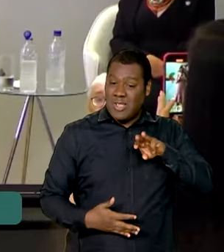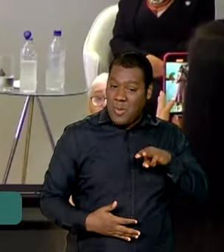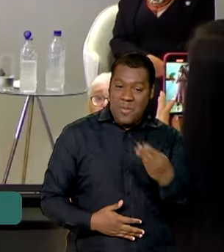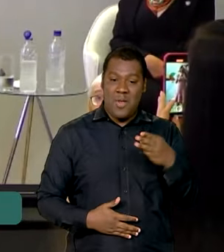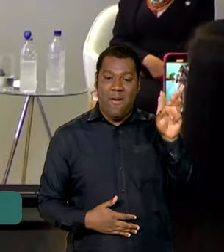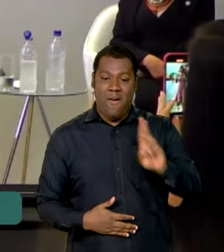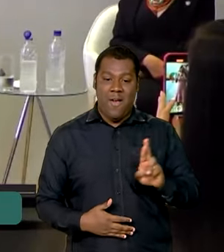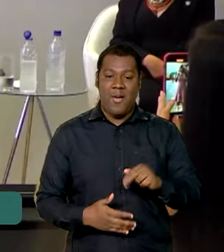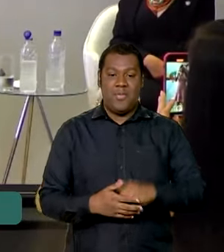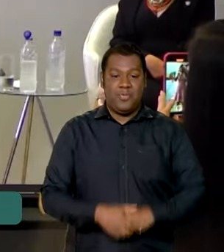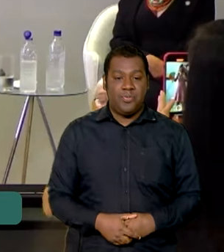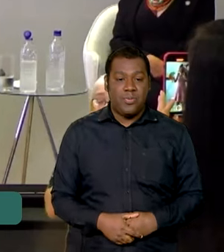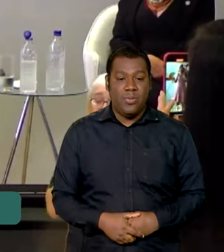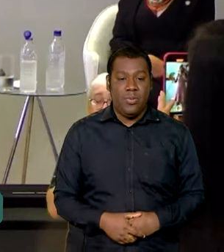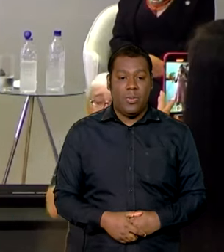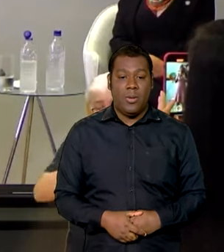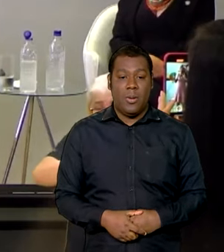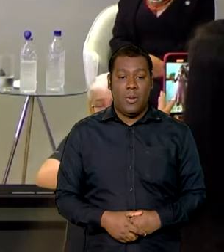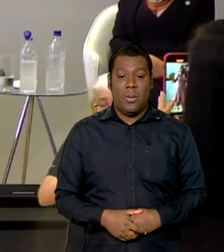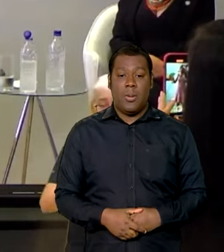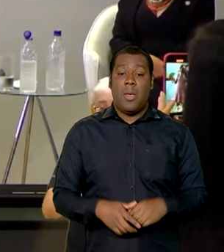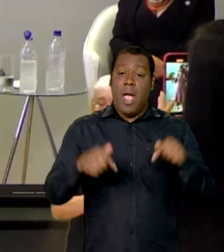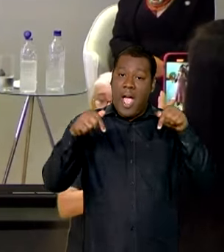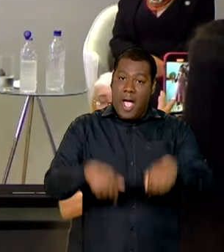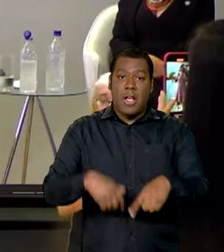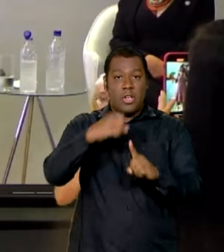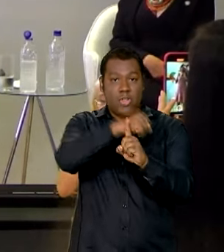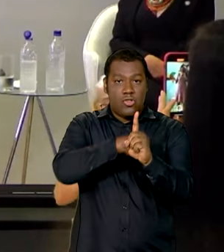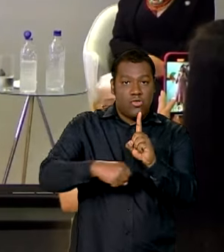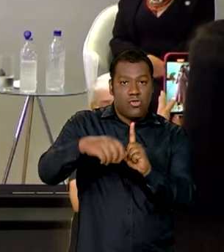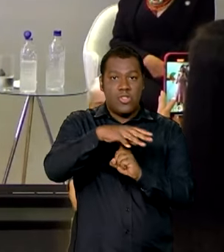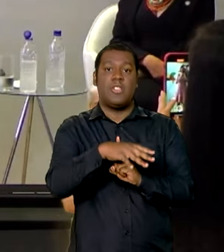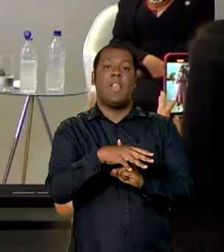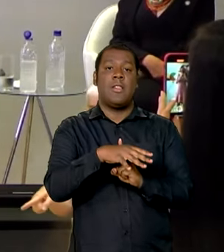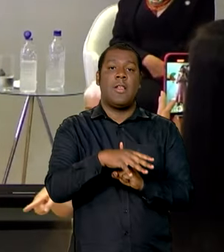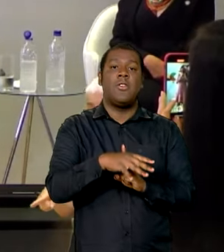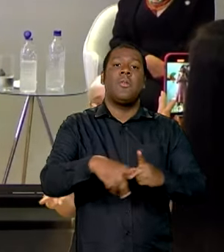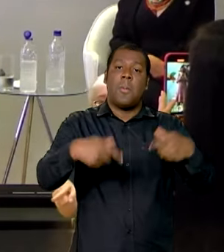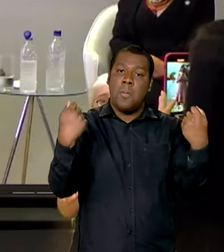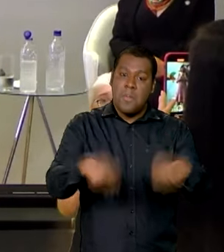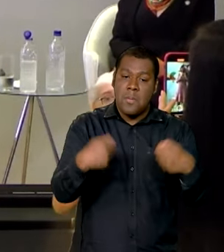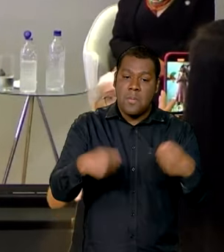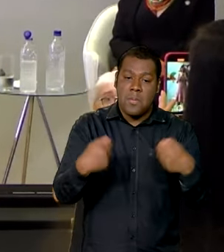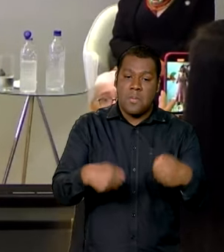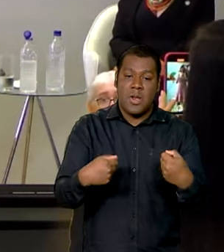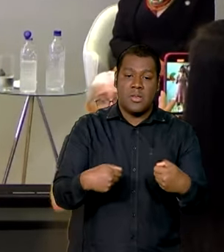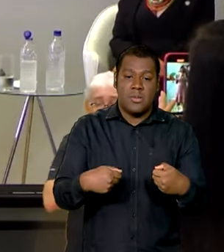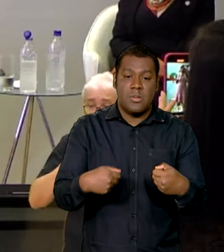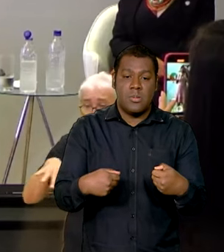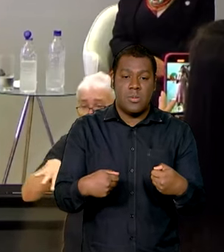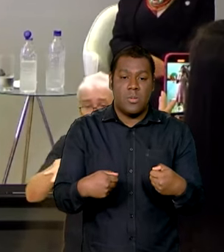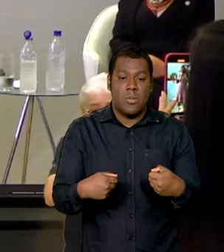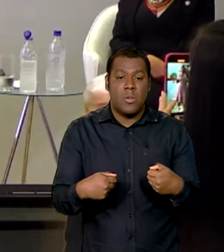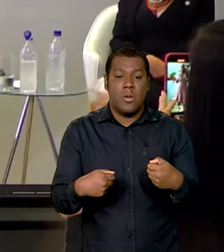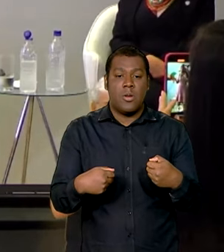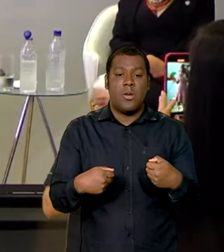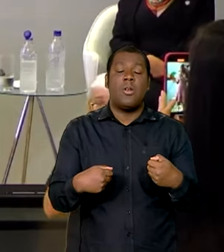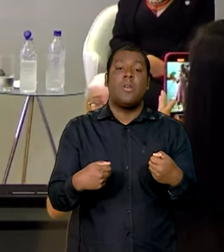fazer da nossa sociedade e dos nossos ambientes locais